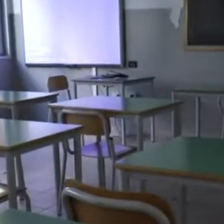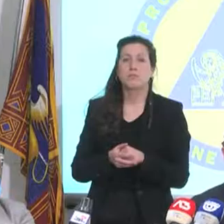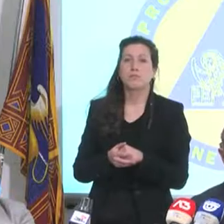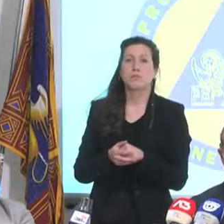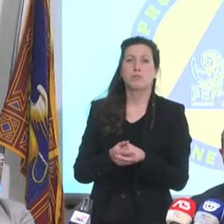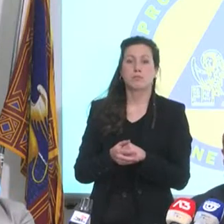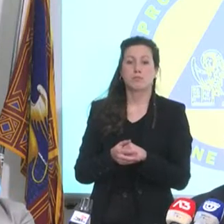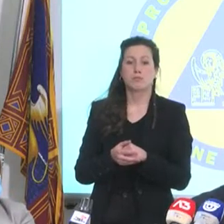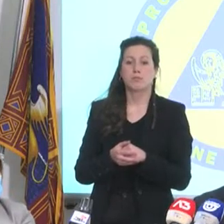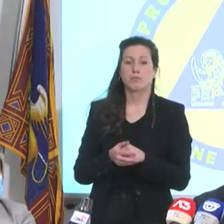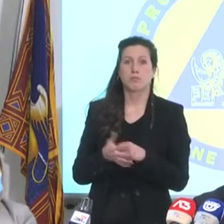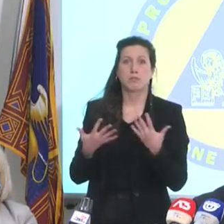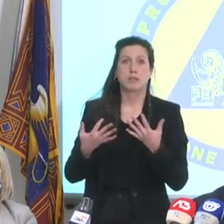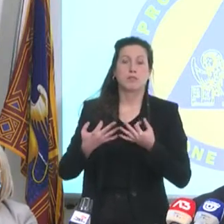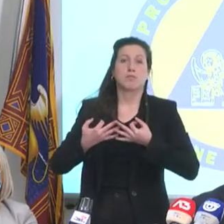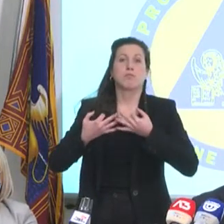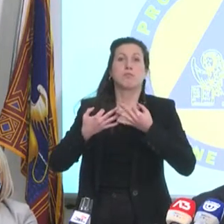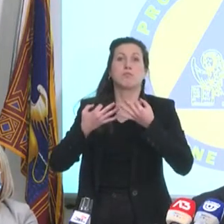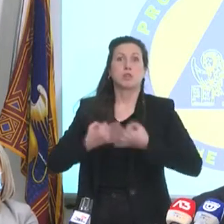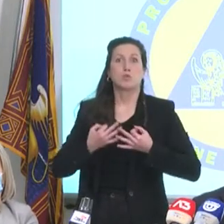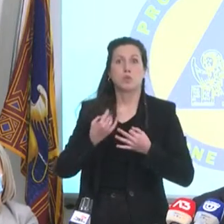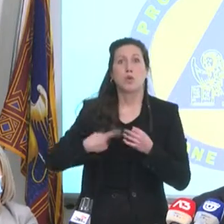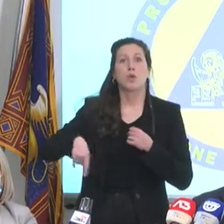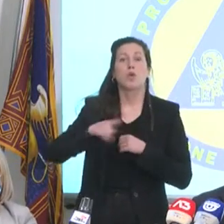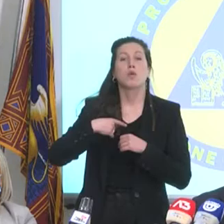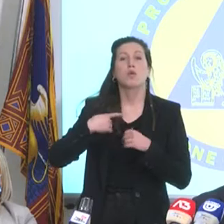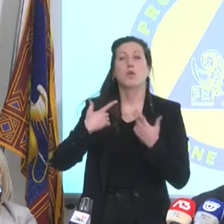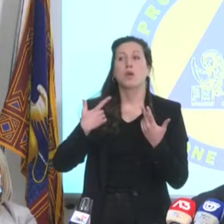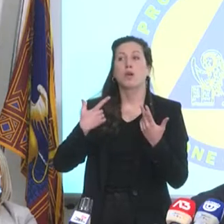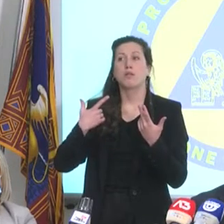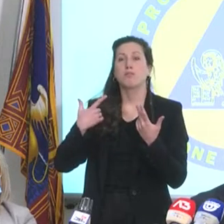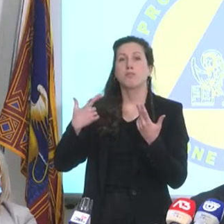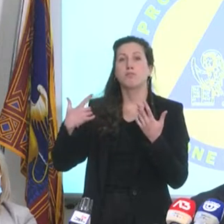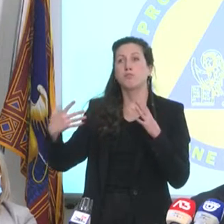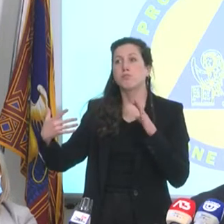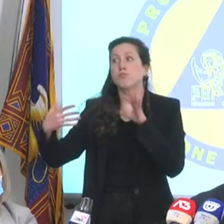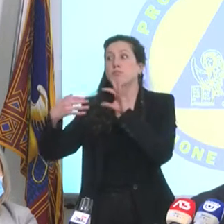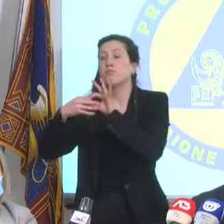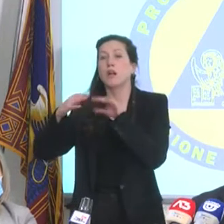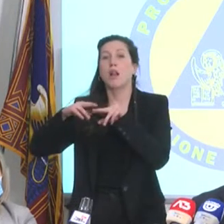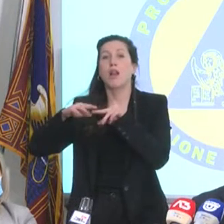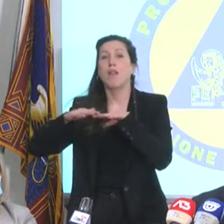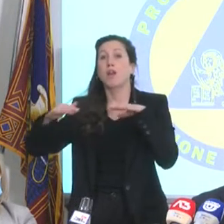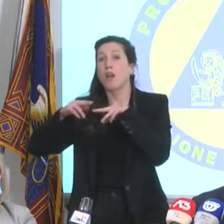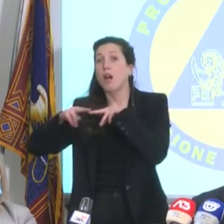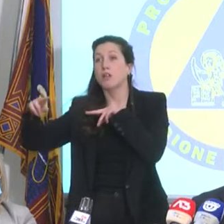pareri a ordinanze o alto livello nazionale solo se la condizione sanitaria sarà